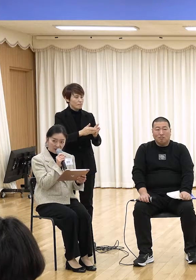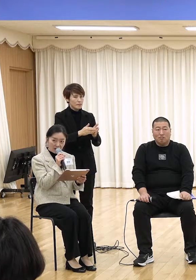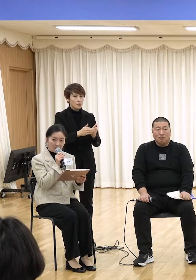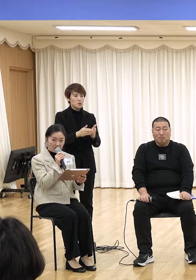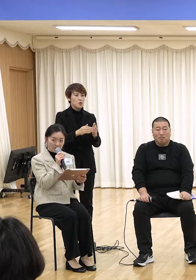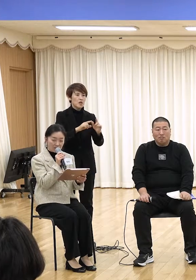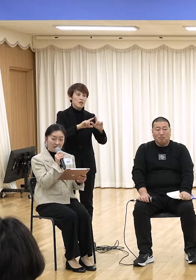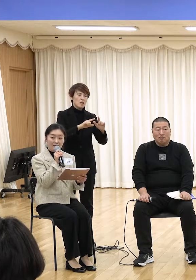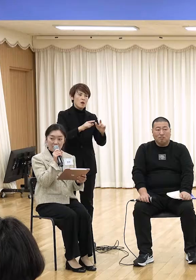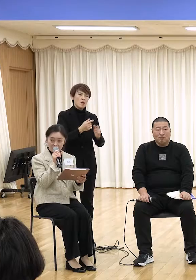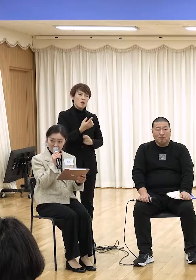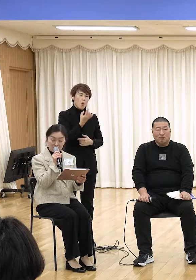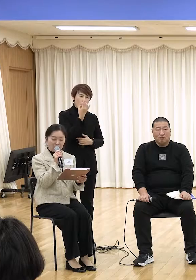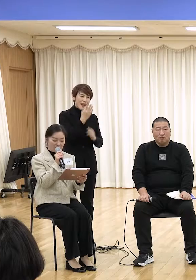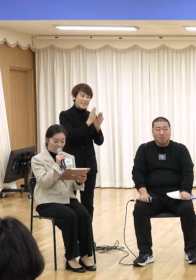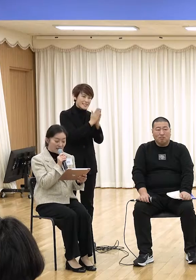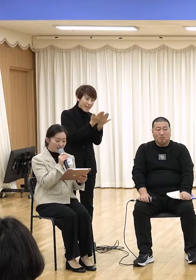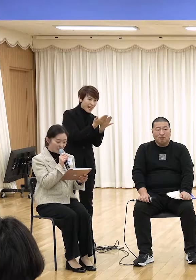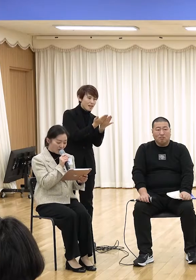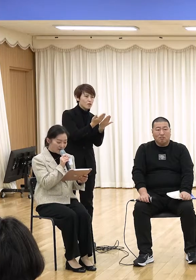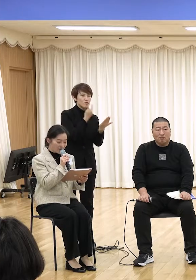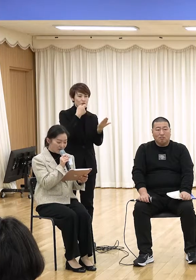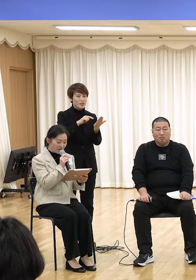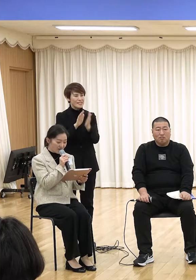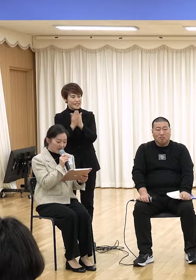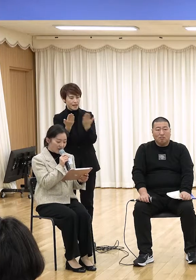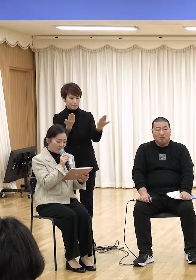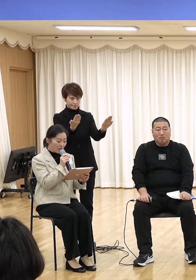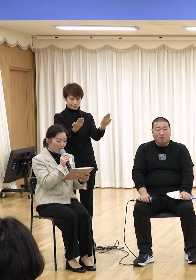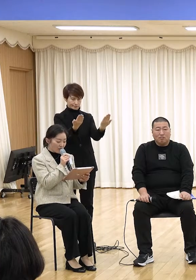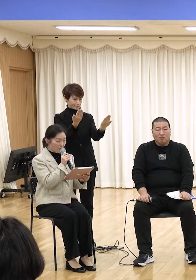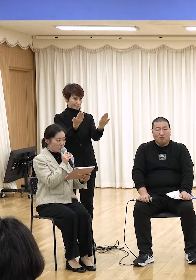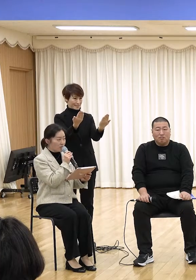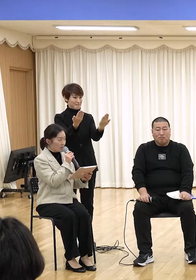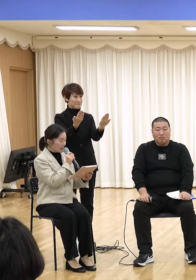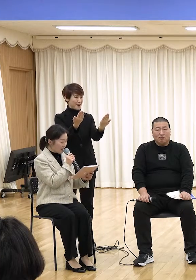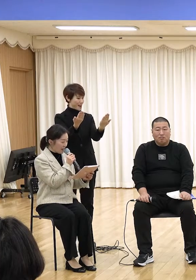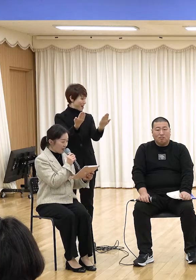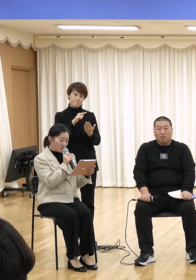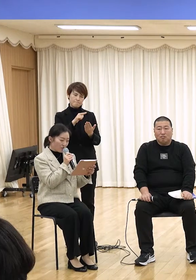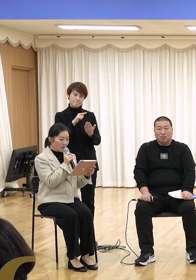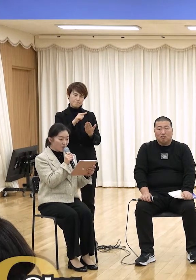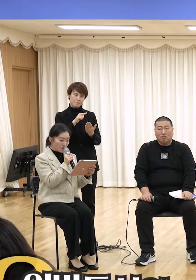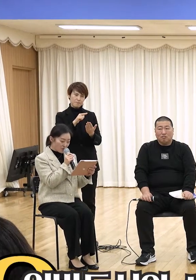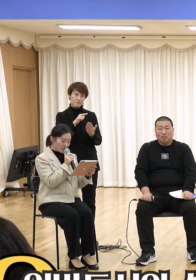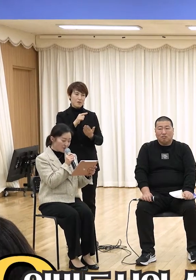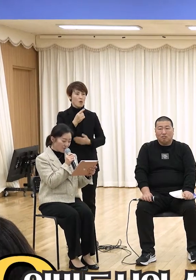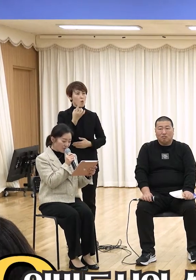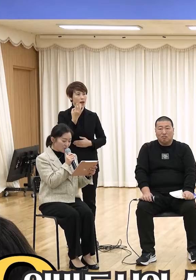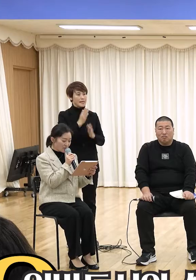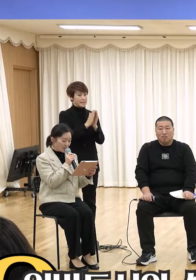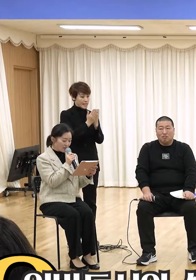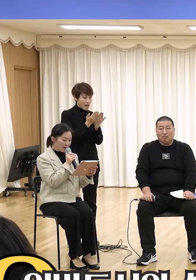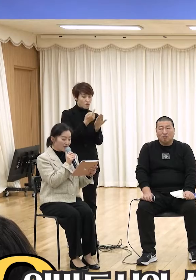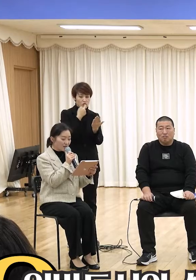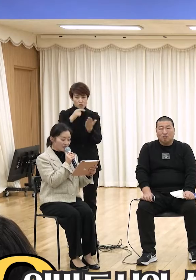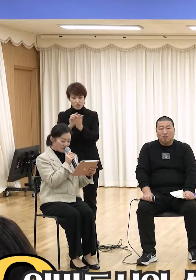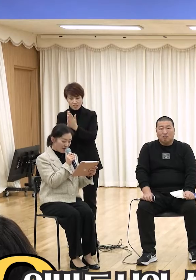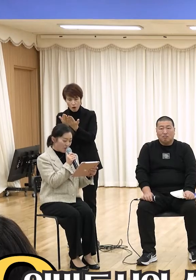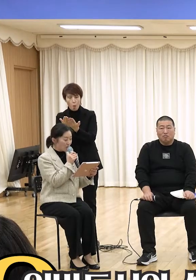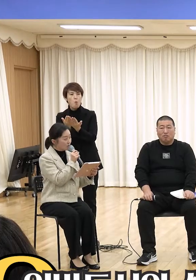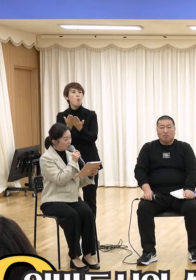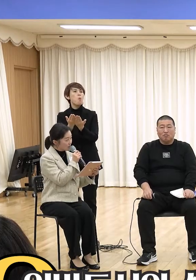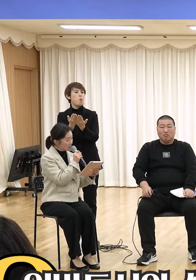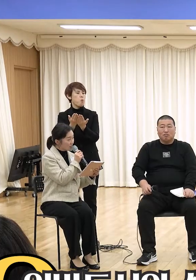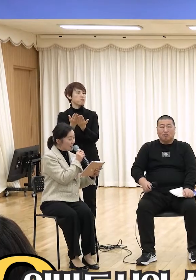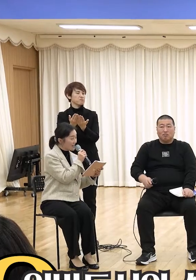일반 책과 이렇게 쉽게 바꾸기 전의 책과 쉬운 책을 비교해서 보셨을 텐데 원래 평소에 보던 책과 쉬운 책이